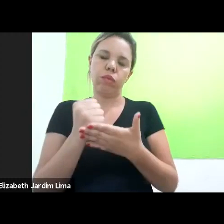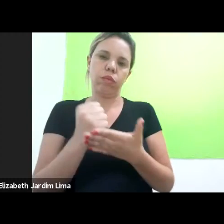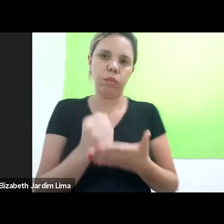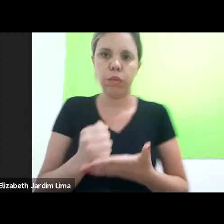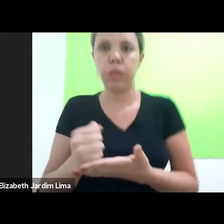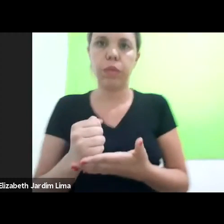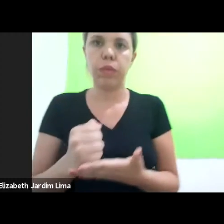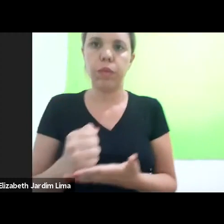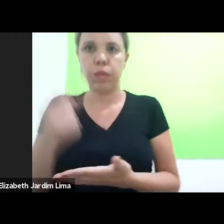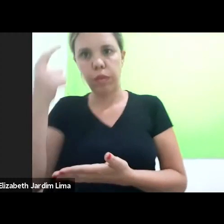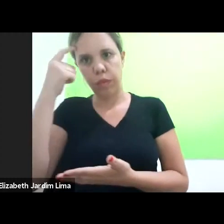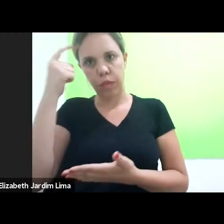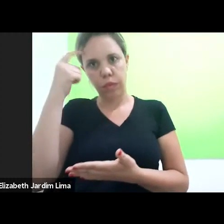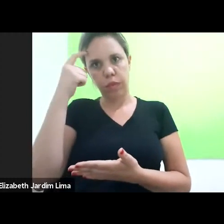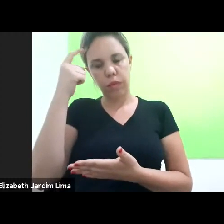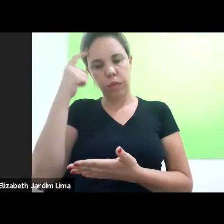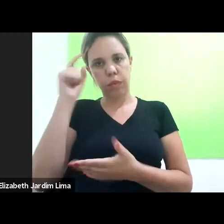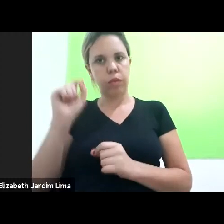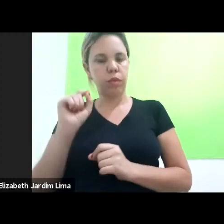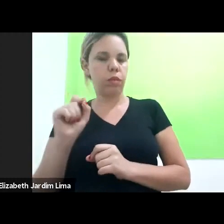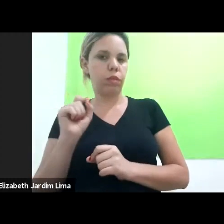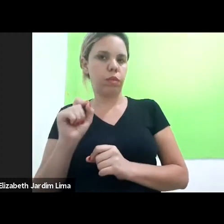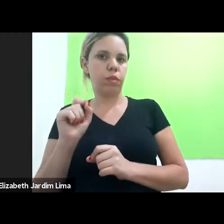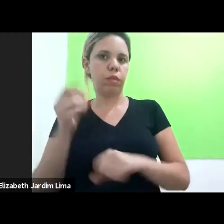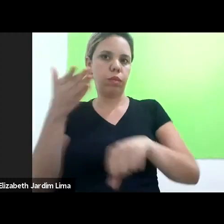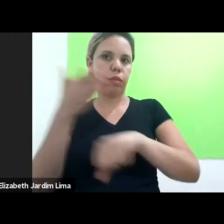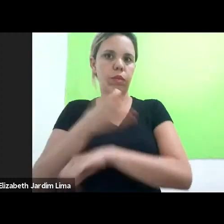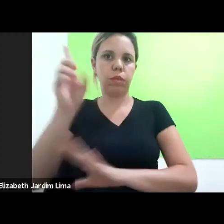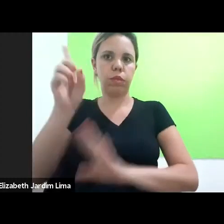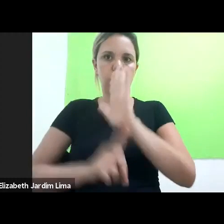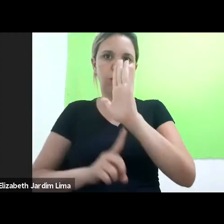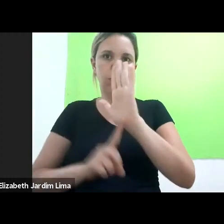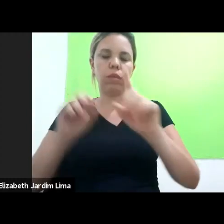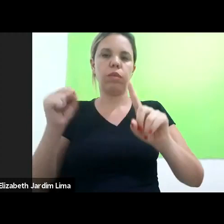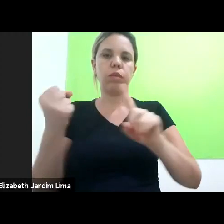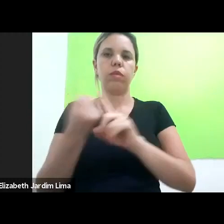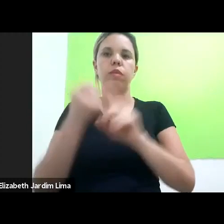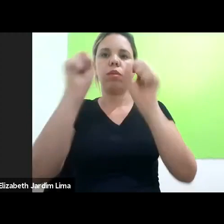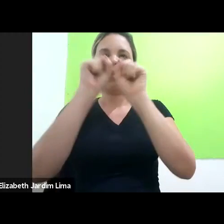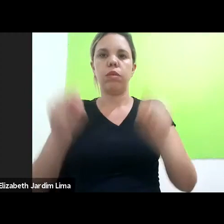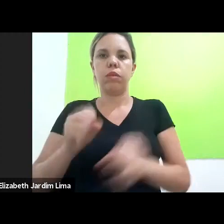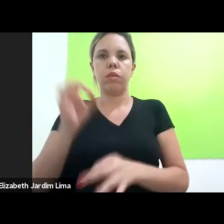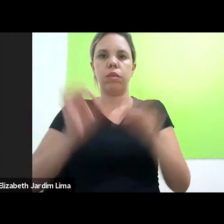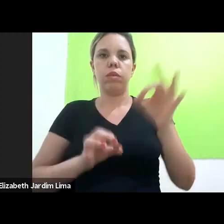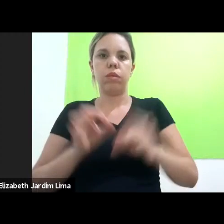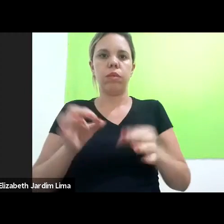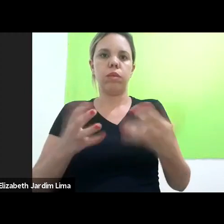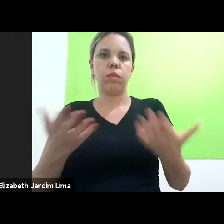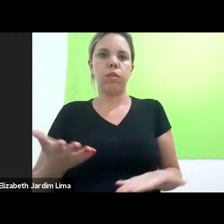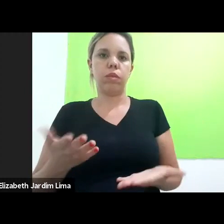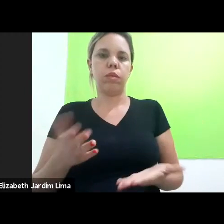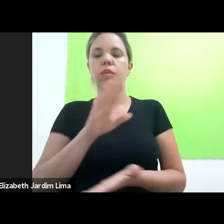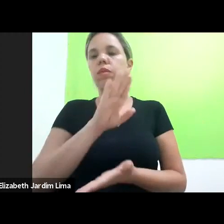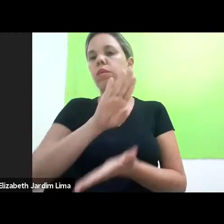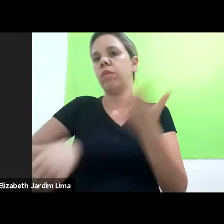Eu penso muito assim, a acessar o direito, né, o sistema de justiça, para acessar violações de direito,